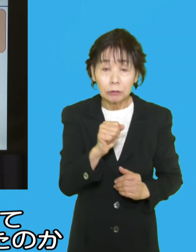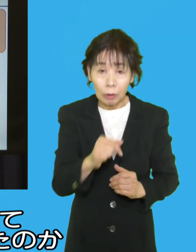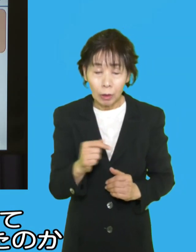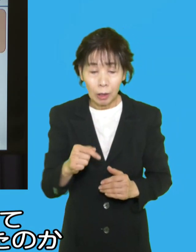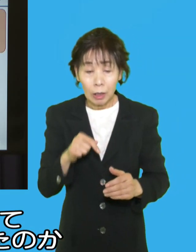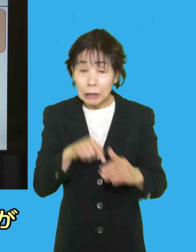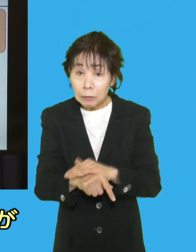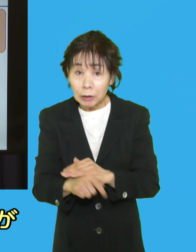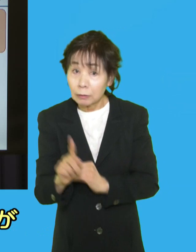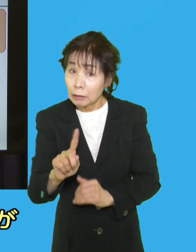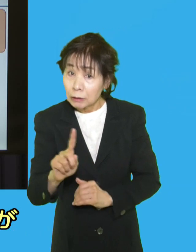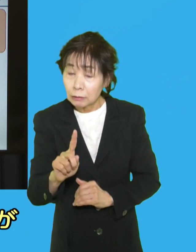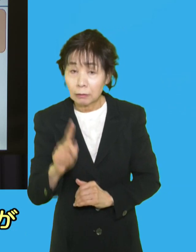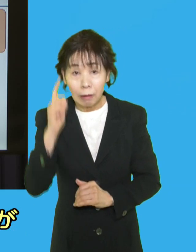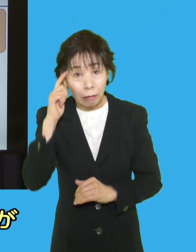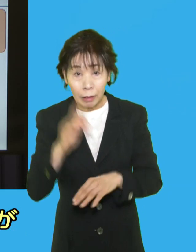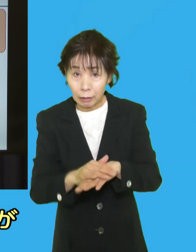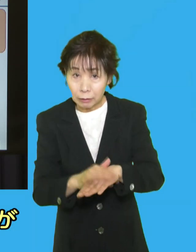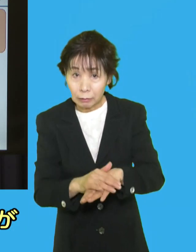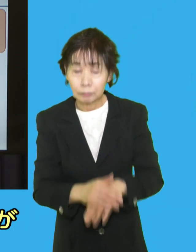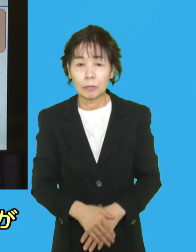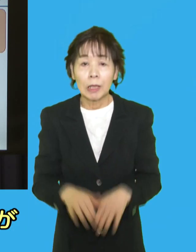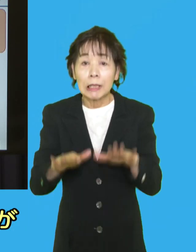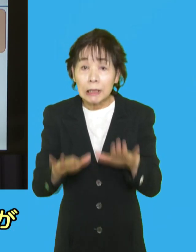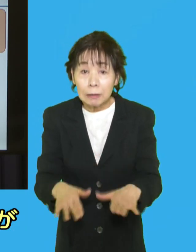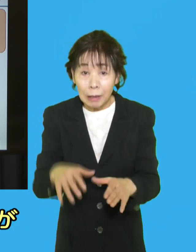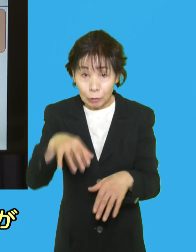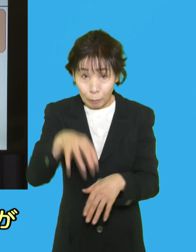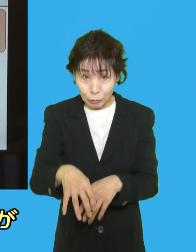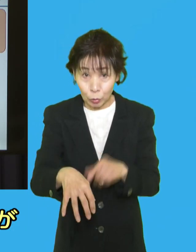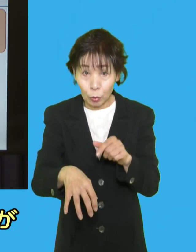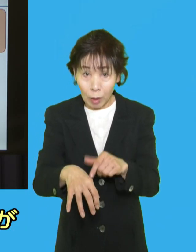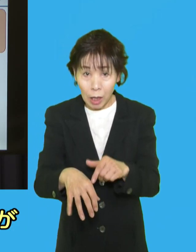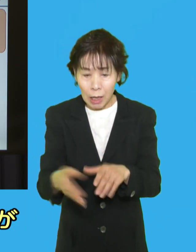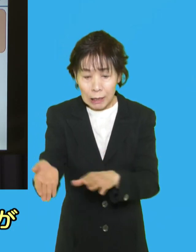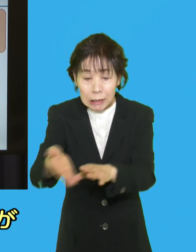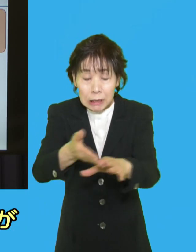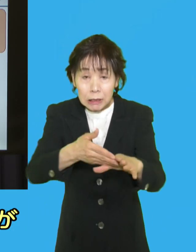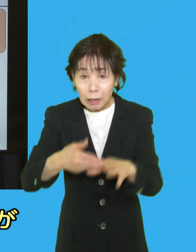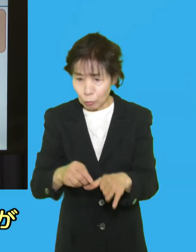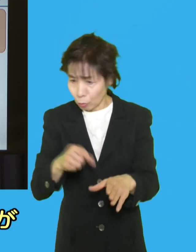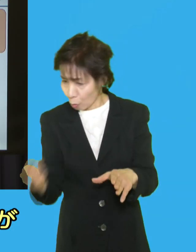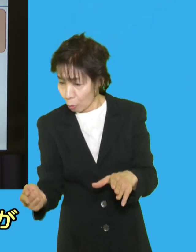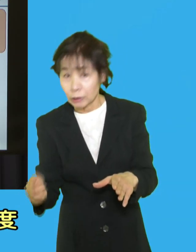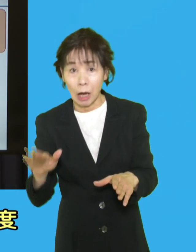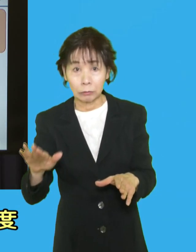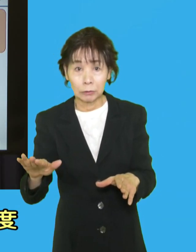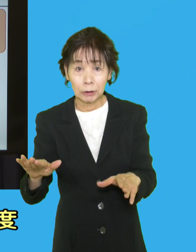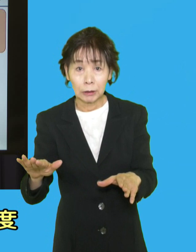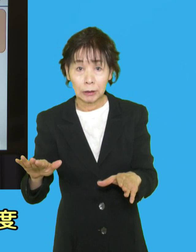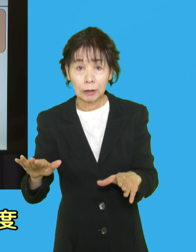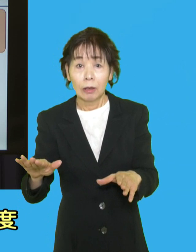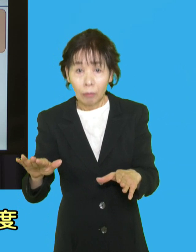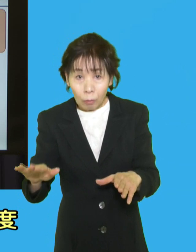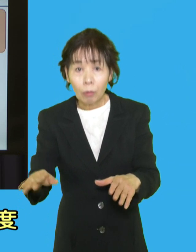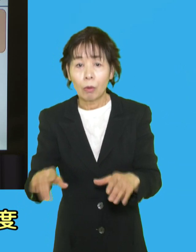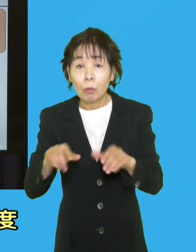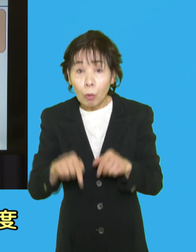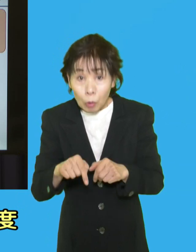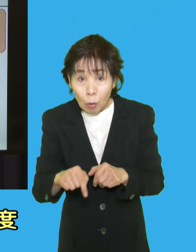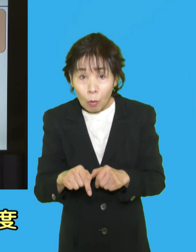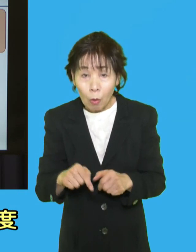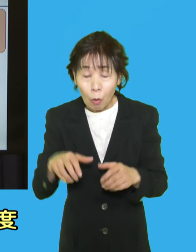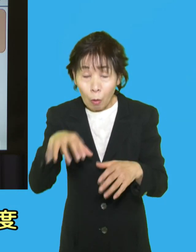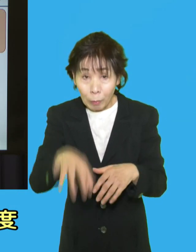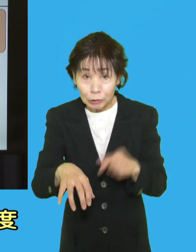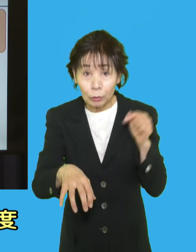えになられたのかなというと、 今の場所というのが池の真横にありまして、この場